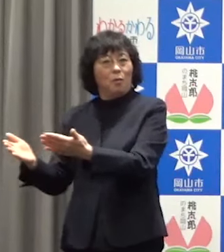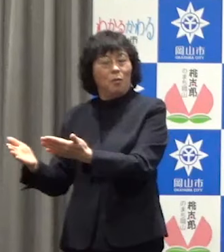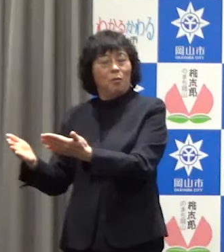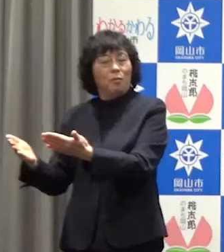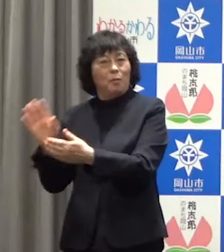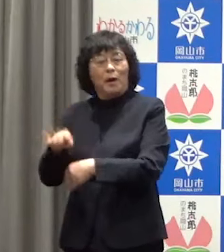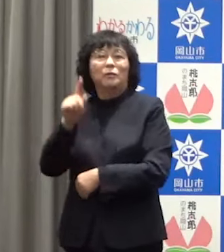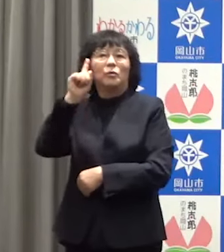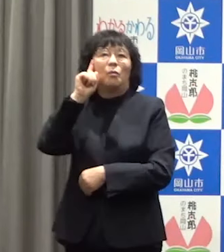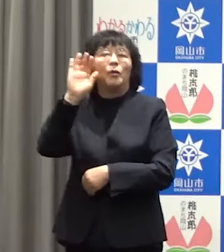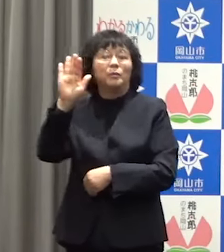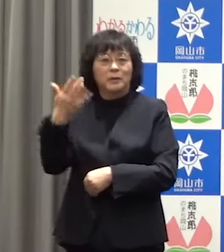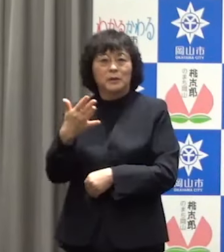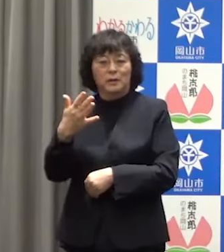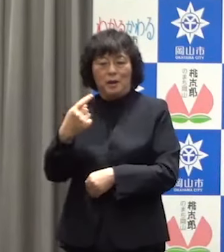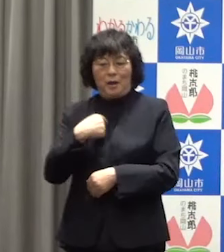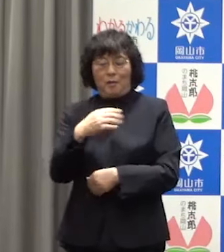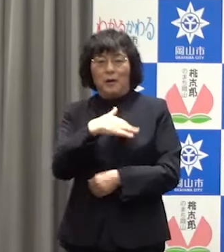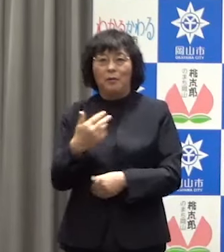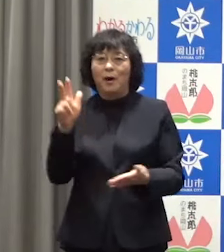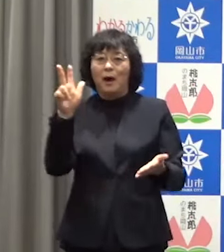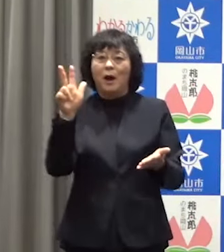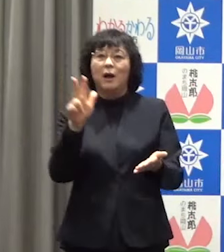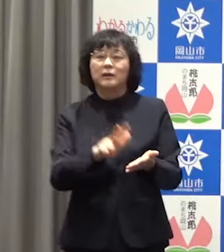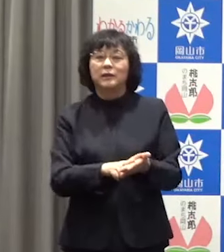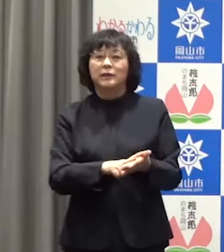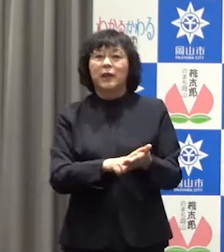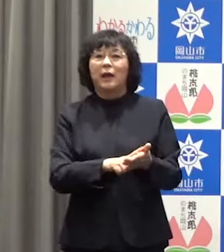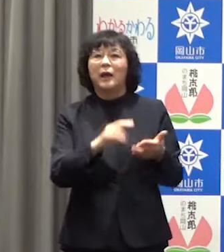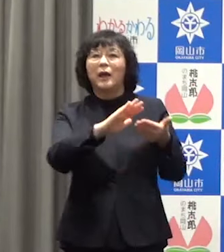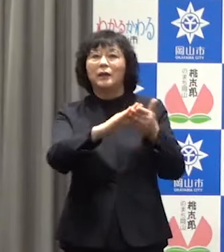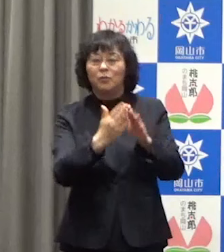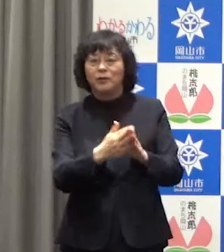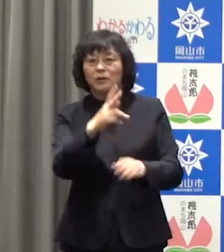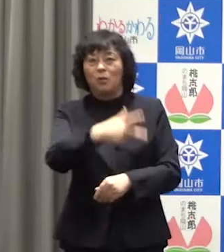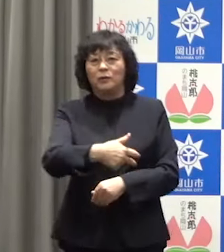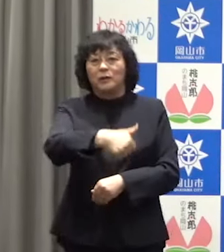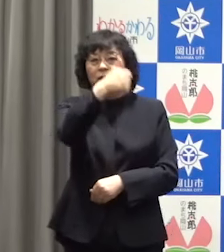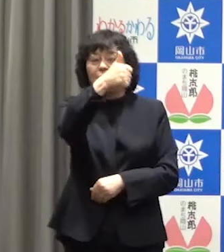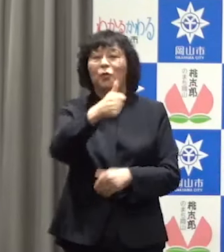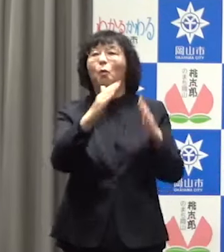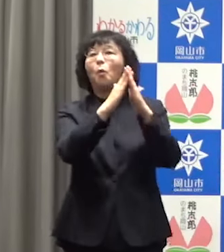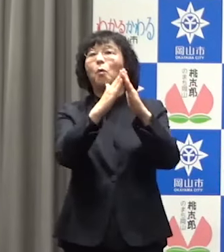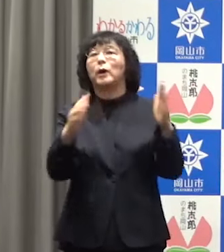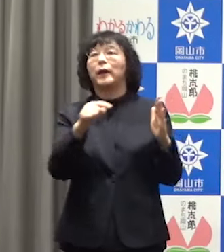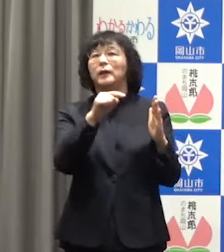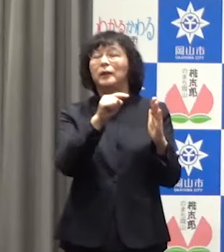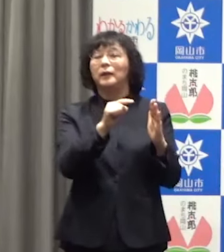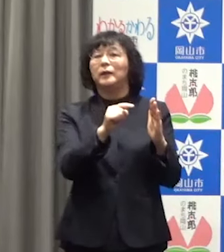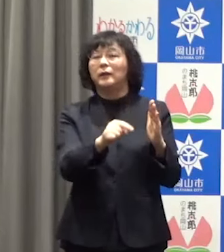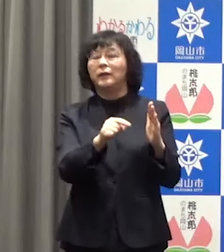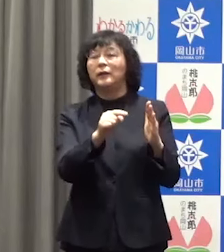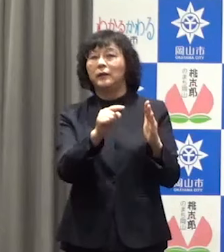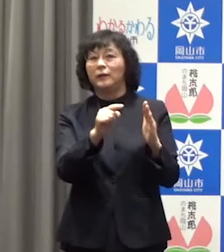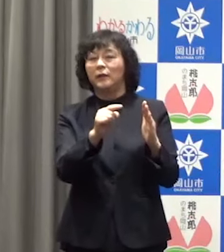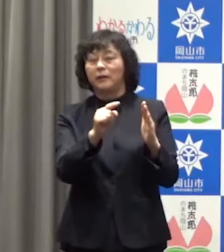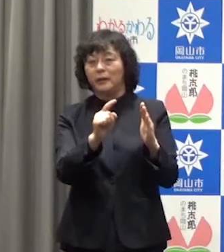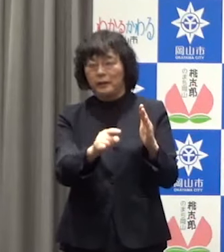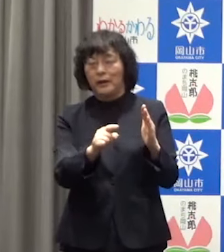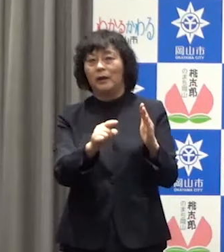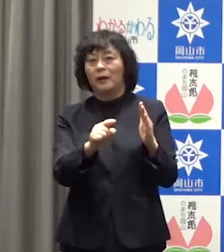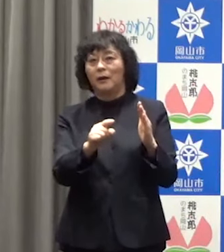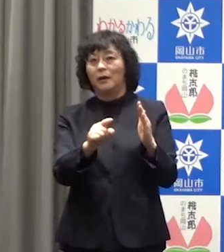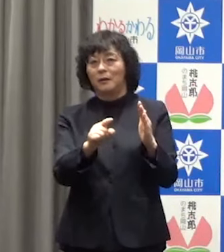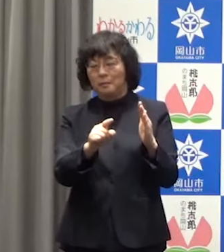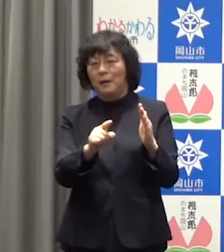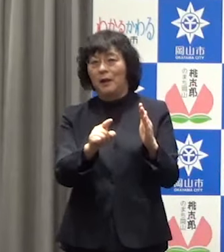々今あの指定都市の市長会が非常にそのヘッドクォーター機能を持っているところ